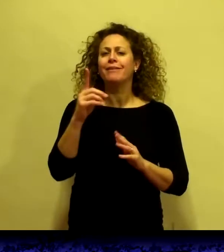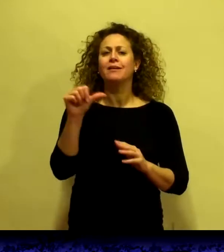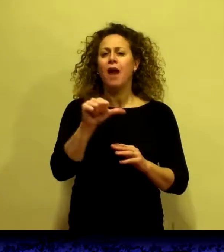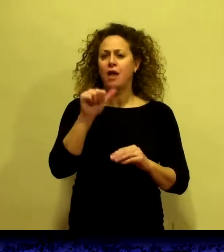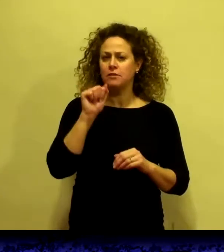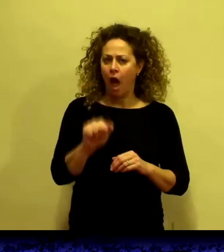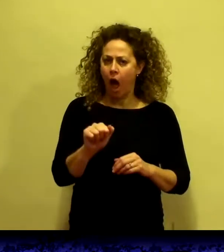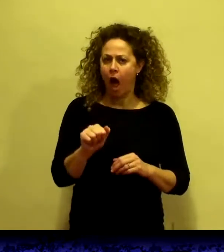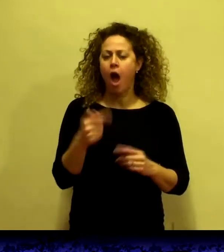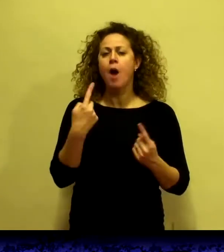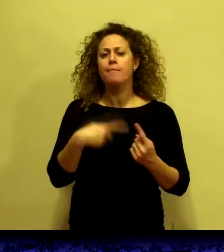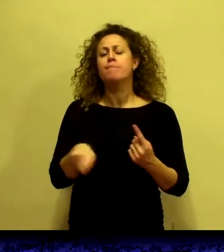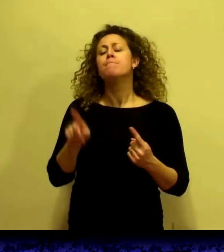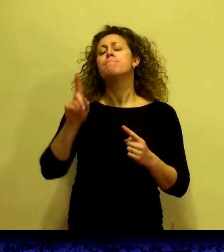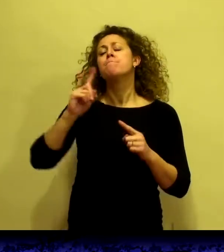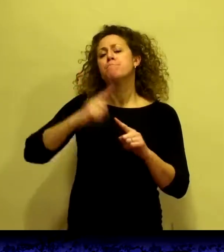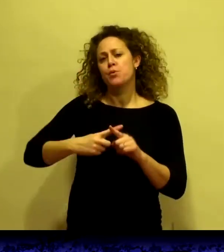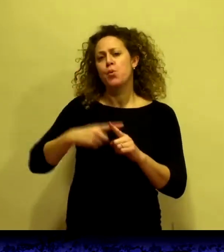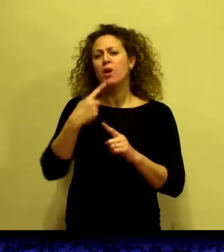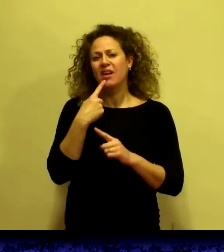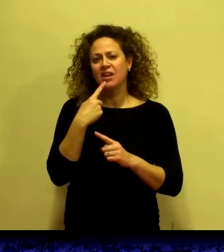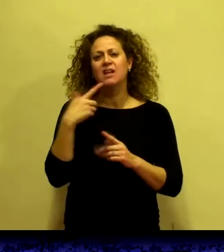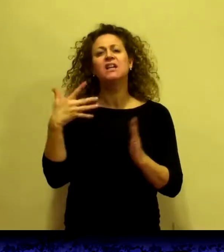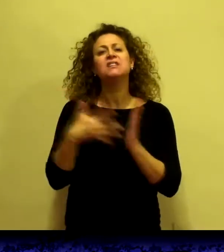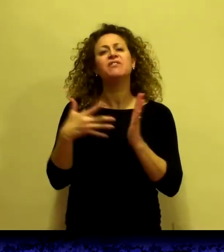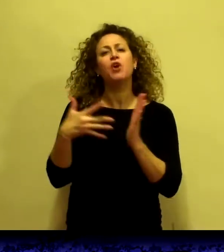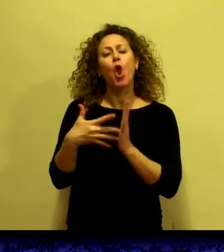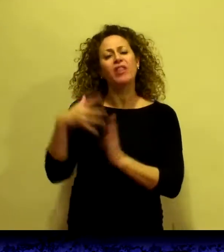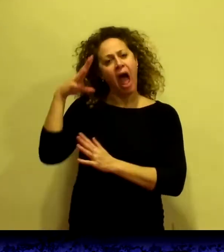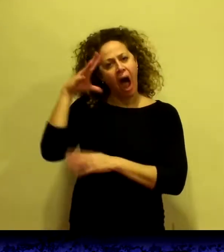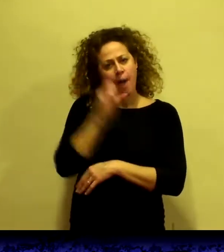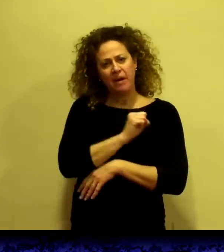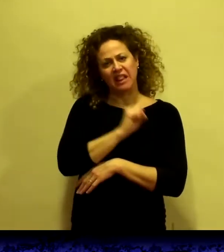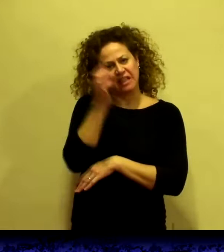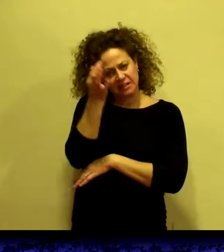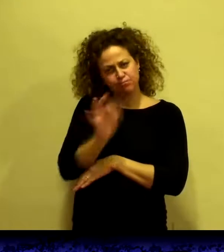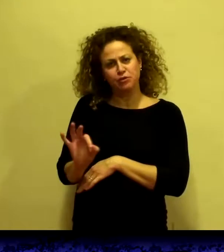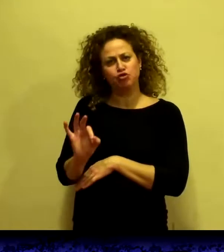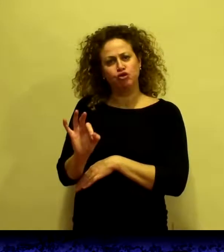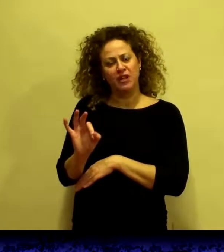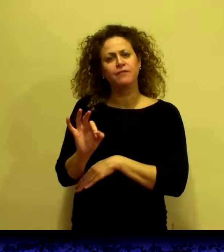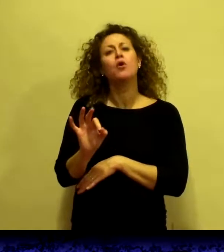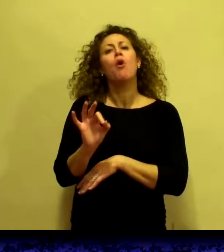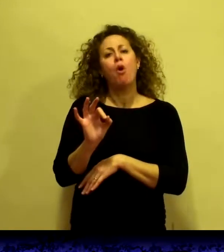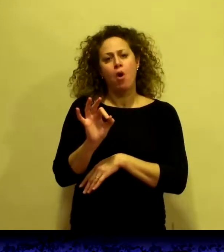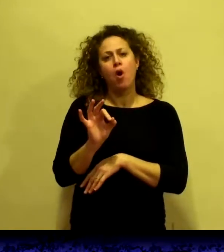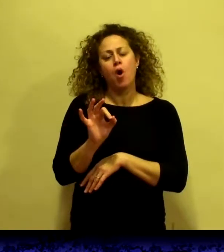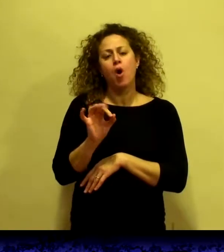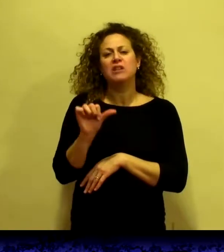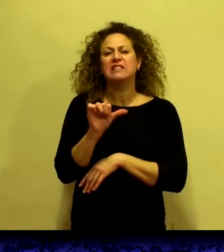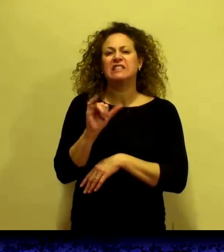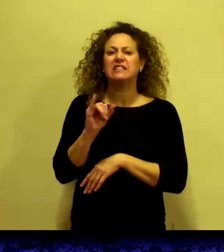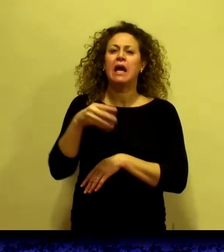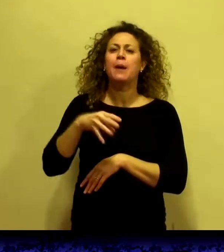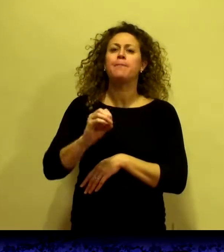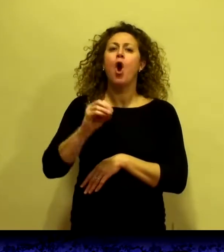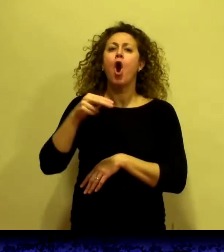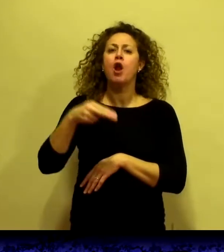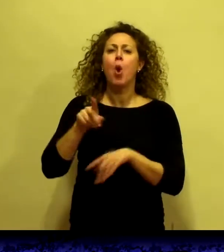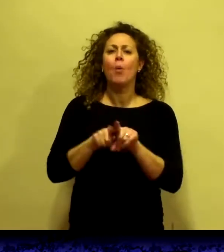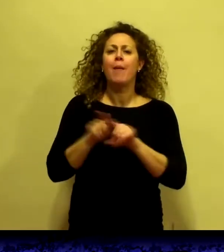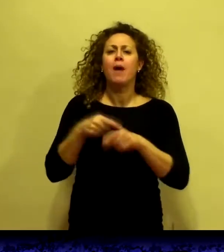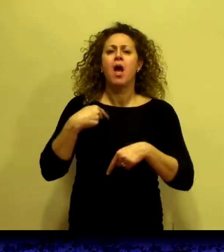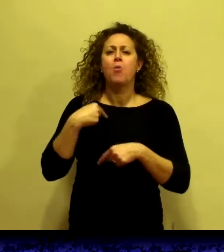specifico per l'apprendimento. Esatto. Come me. Anche tu? Io ogni due secondi quando leggevo mi addormentavo. Cioè, ma